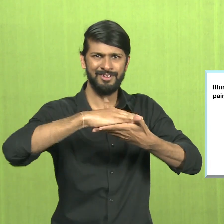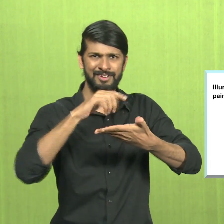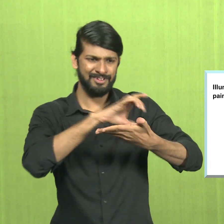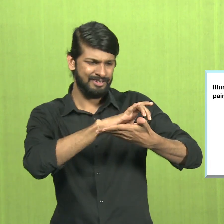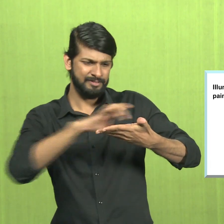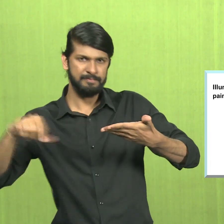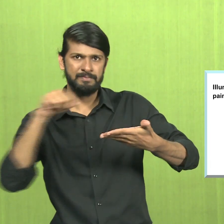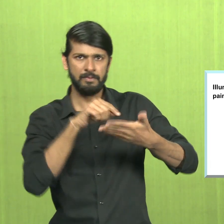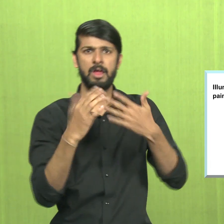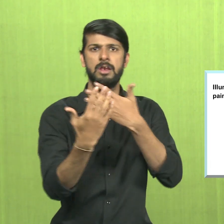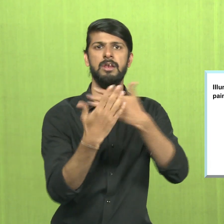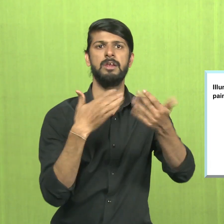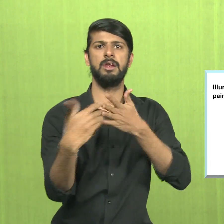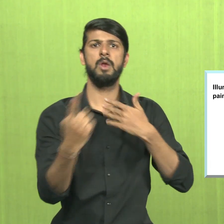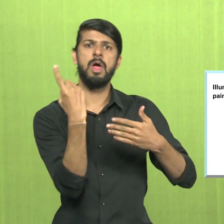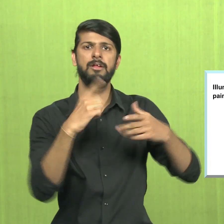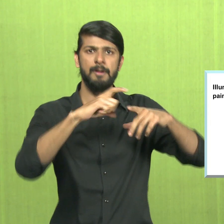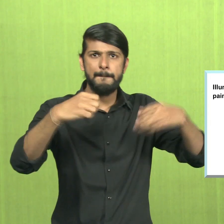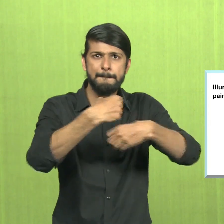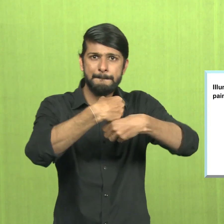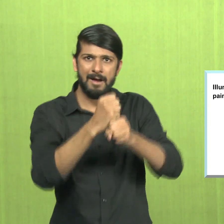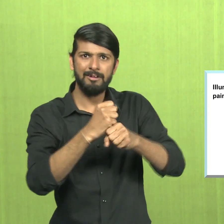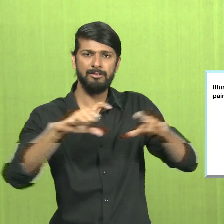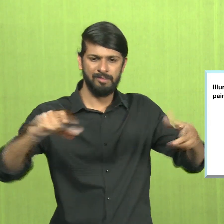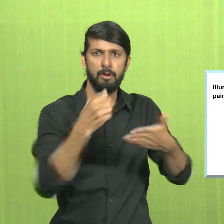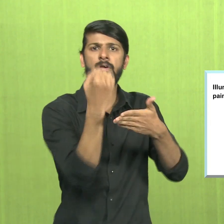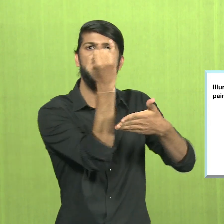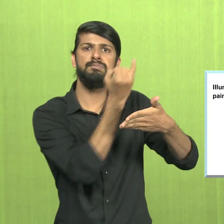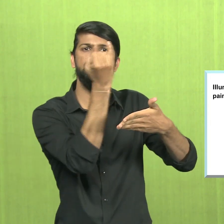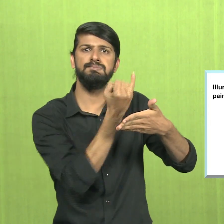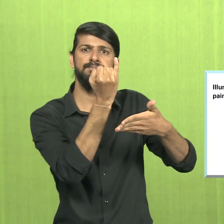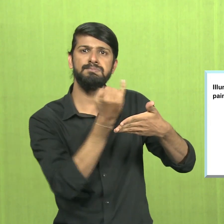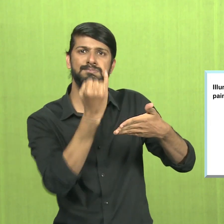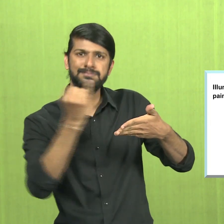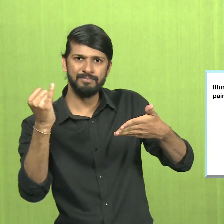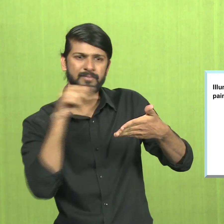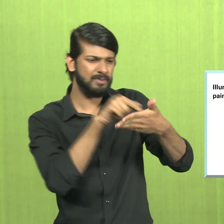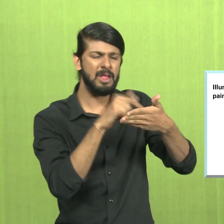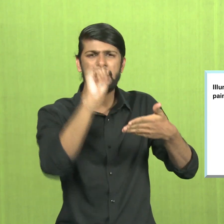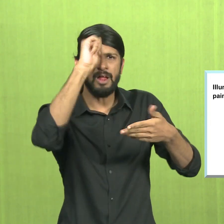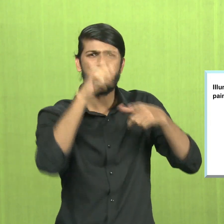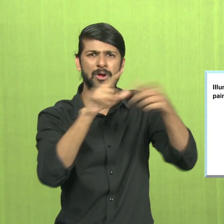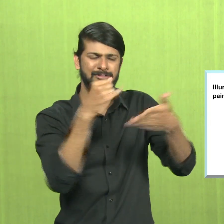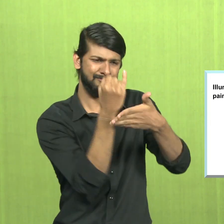थे इल्यूमिनती ट्रेड भानु स्क्रिप्ट भी स्वर हैंड रिटन बुक्स विच साइड स्टोरीज